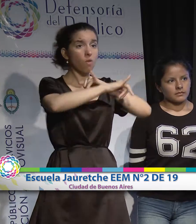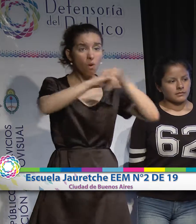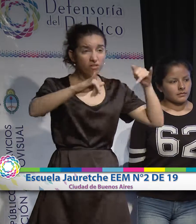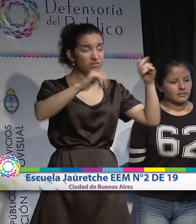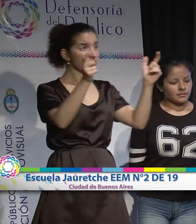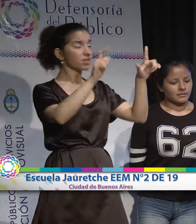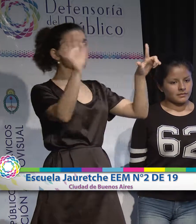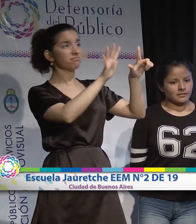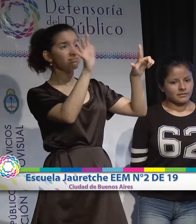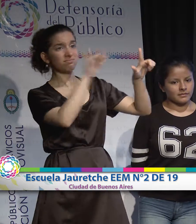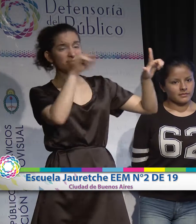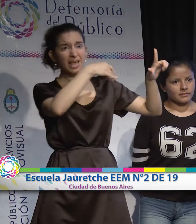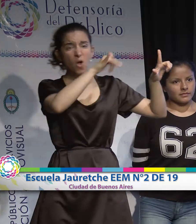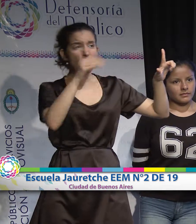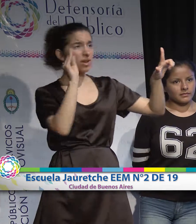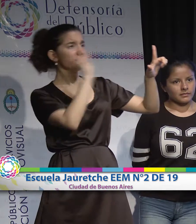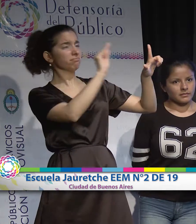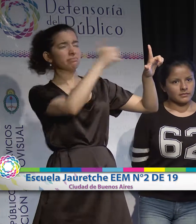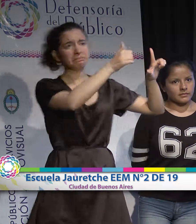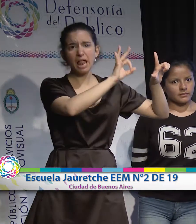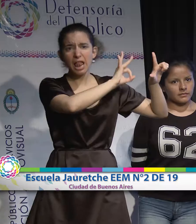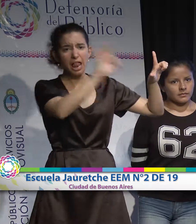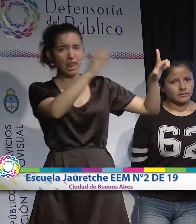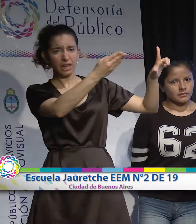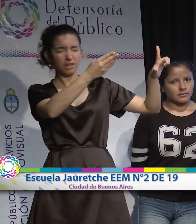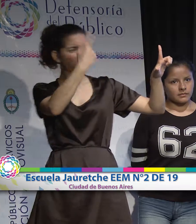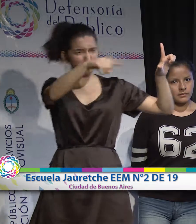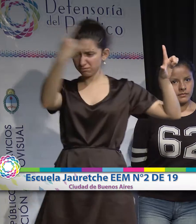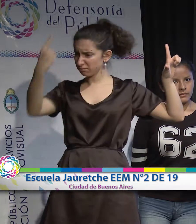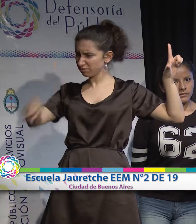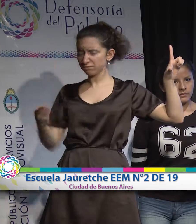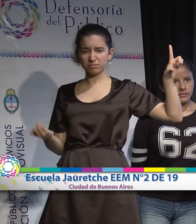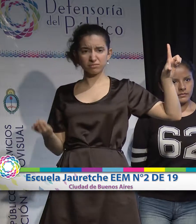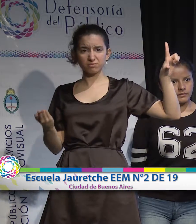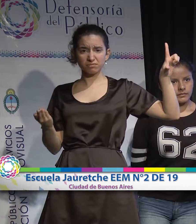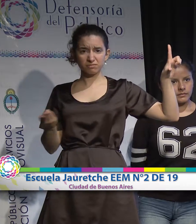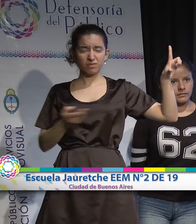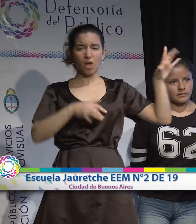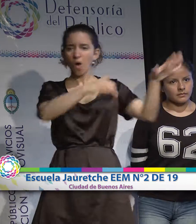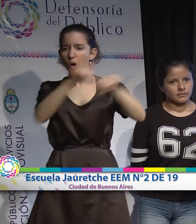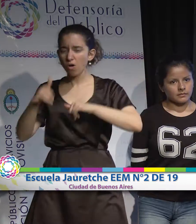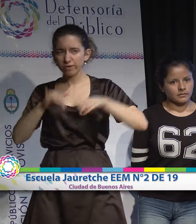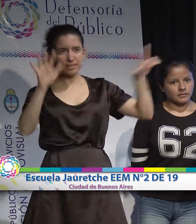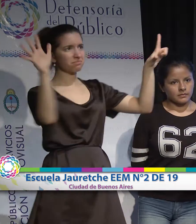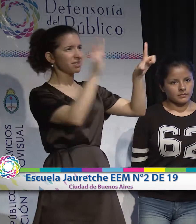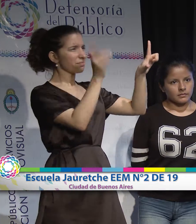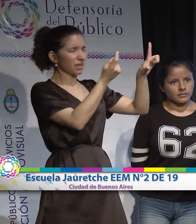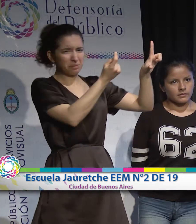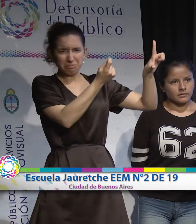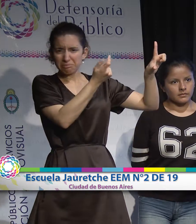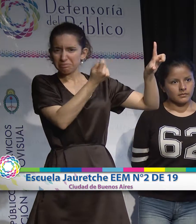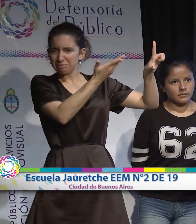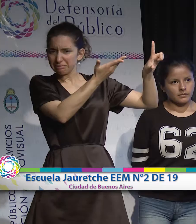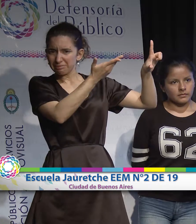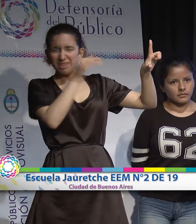todo, no se muestran a los adolescentes como realmente somos. Muy pocas veces se muestran a los adolescentes y no como realmente